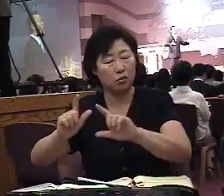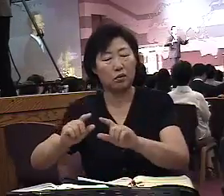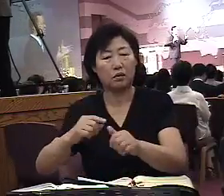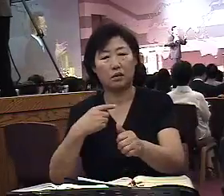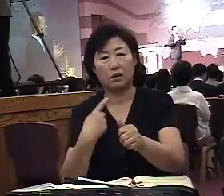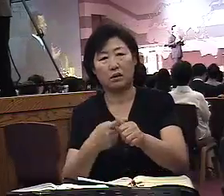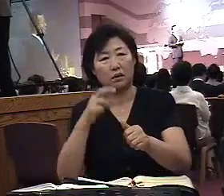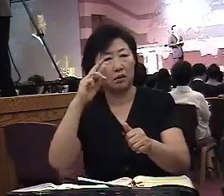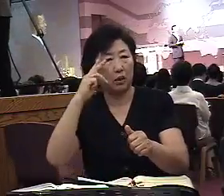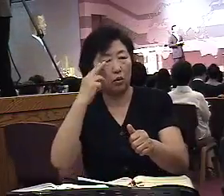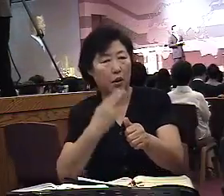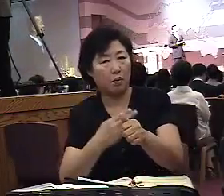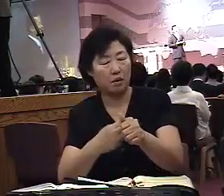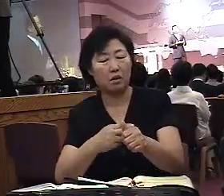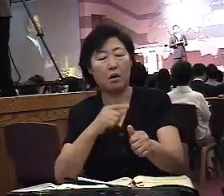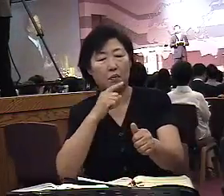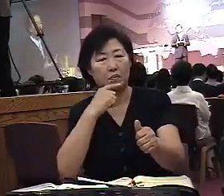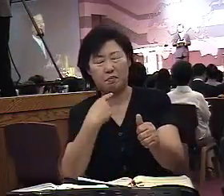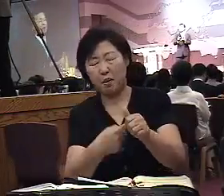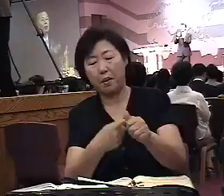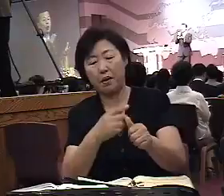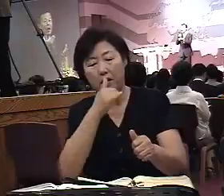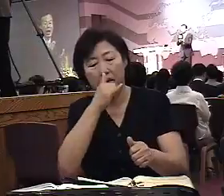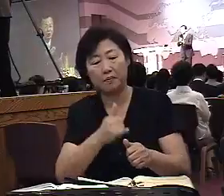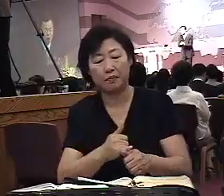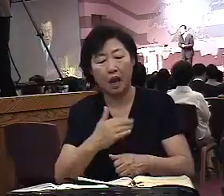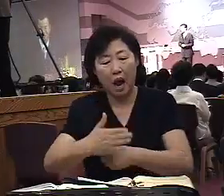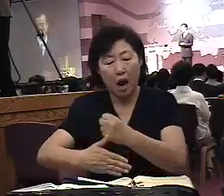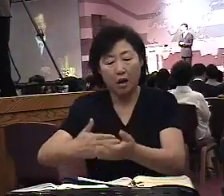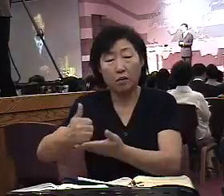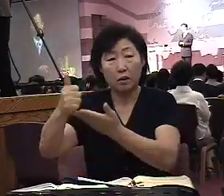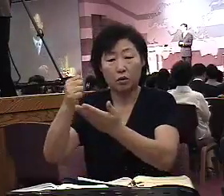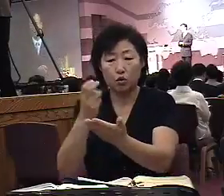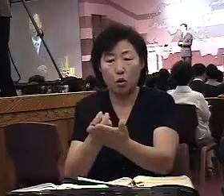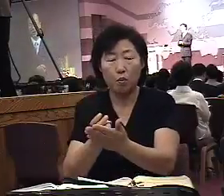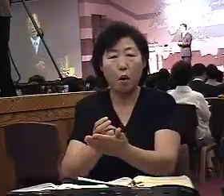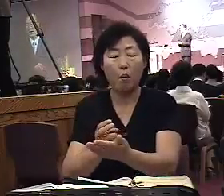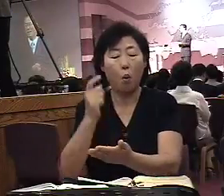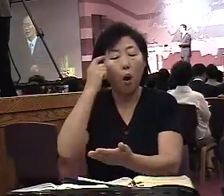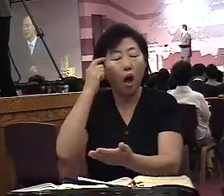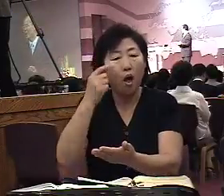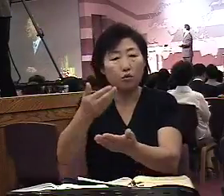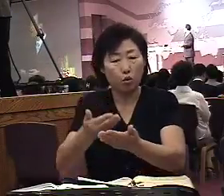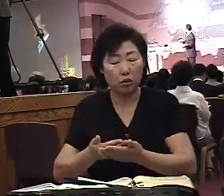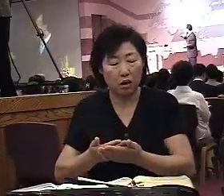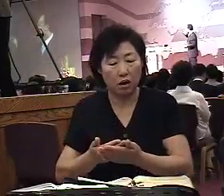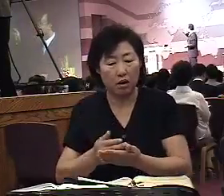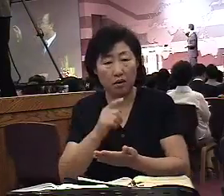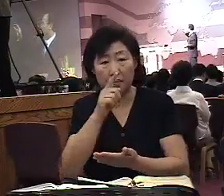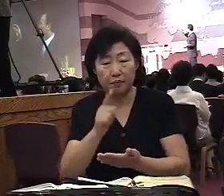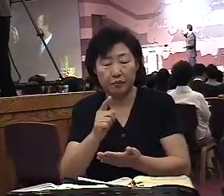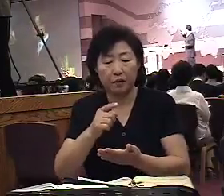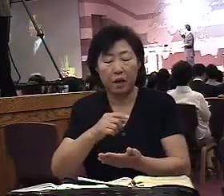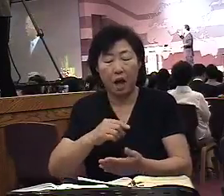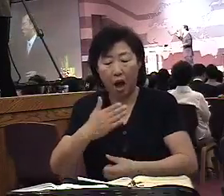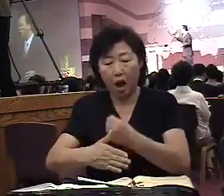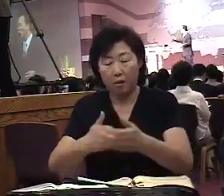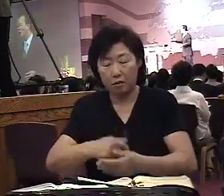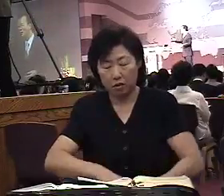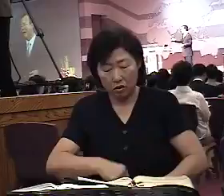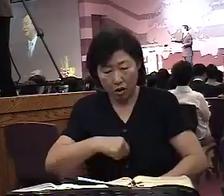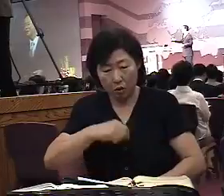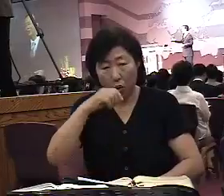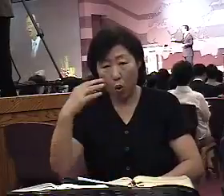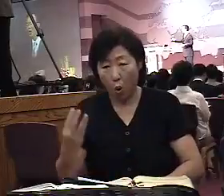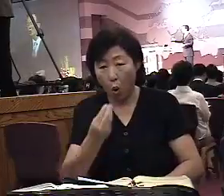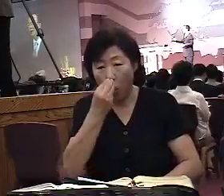말씀드린 원래 질문으로 돌아옵니다. 하나님께서 율법을 왜 주신 것인가? 하나님께서 선하시고 거룩하시고